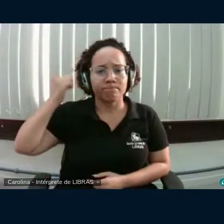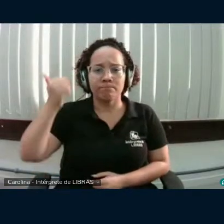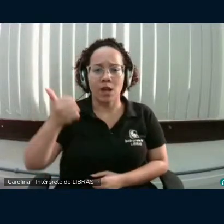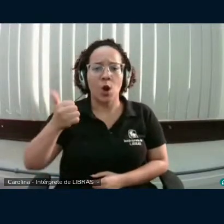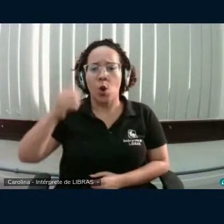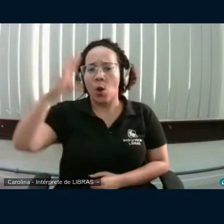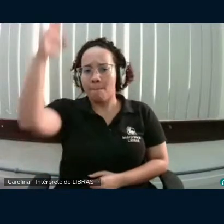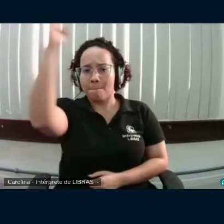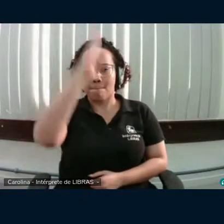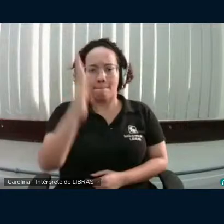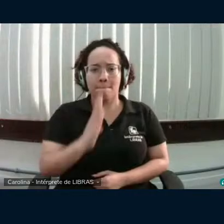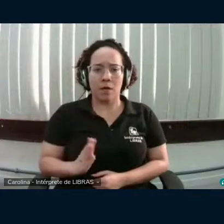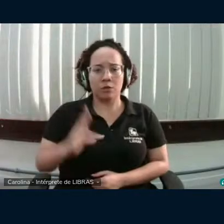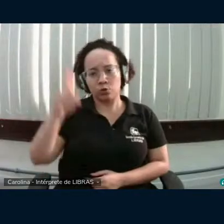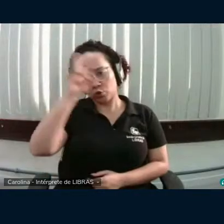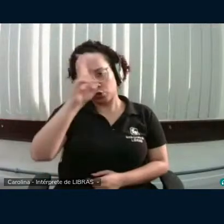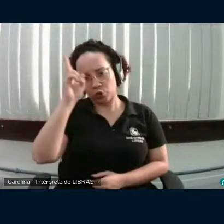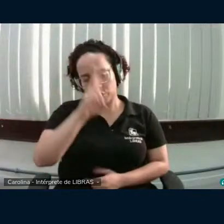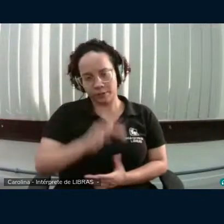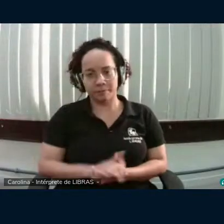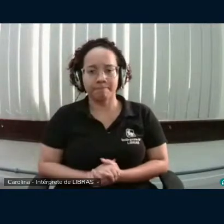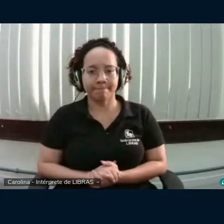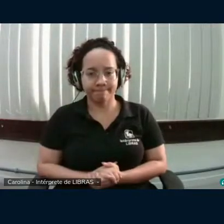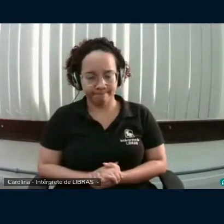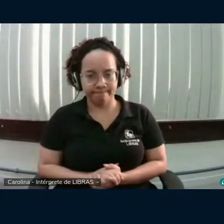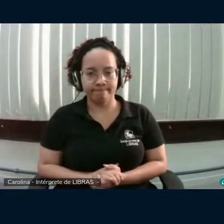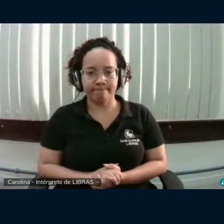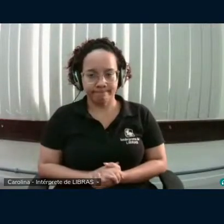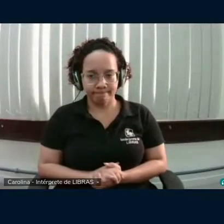da sua história. E ela não pode ser jogada no lixo.